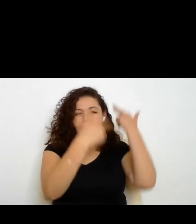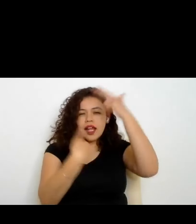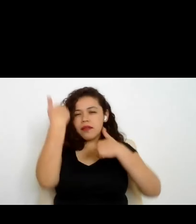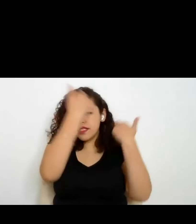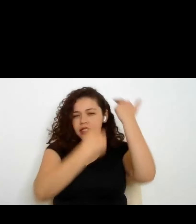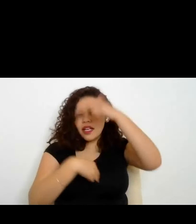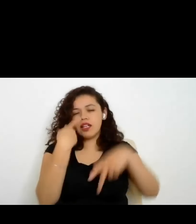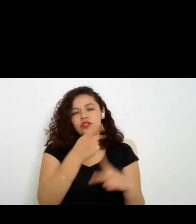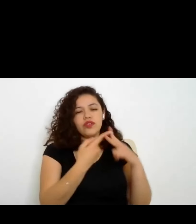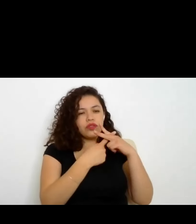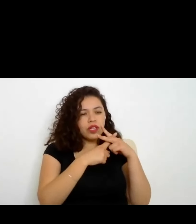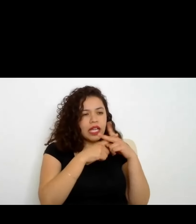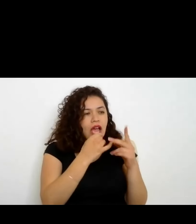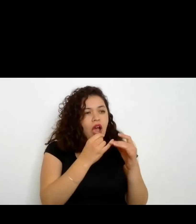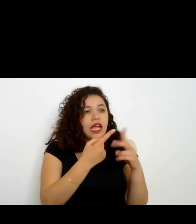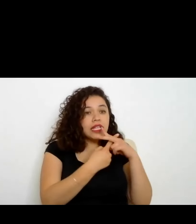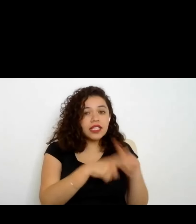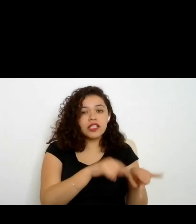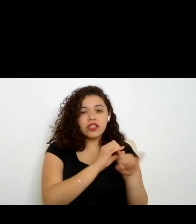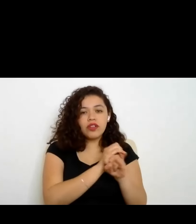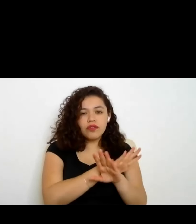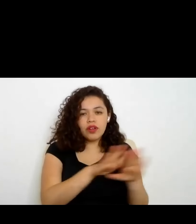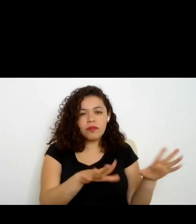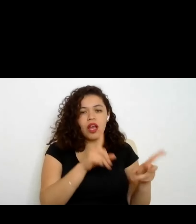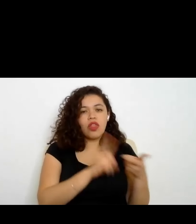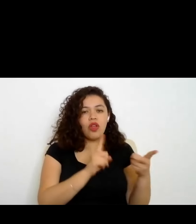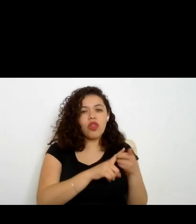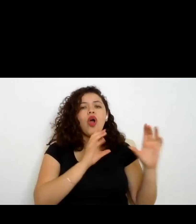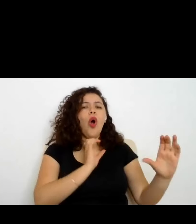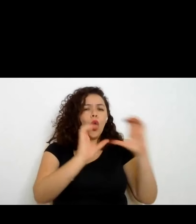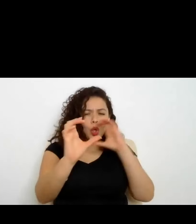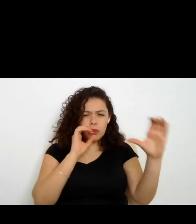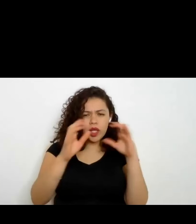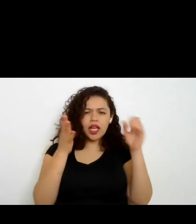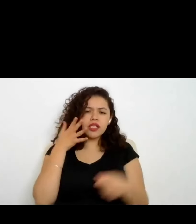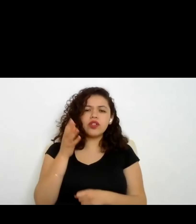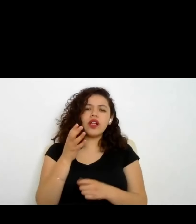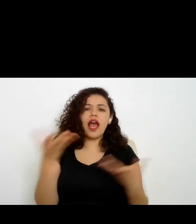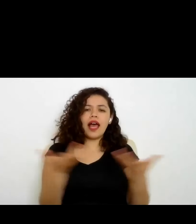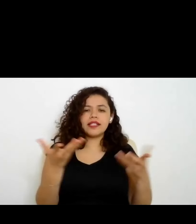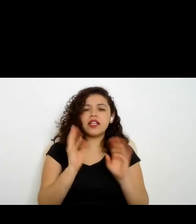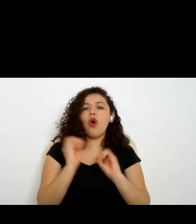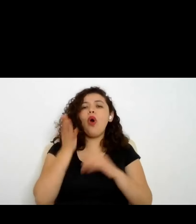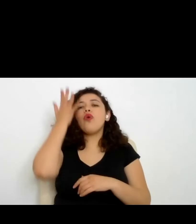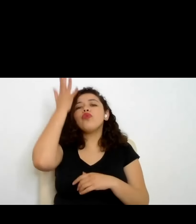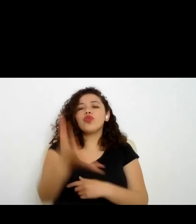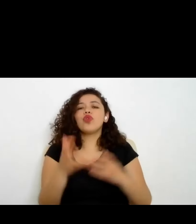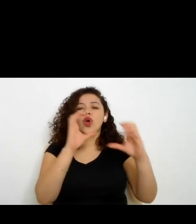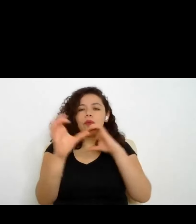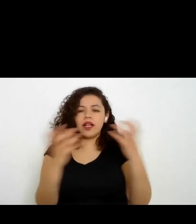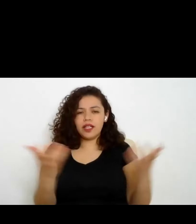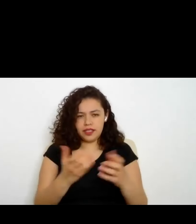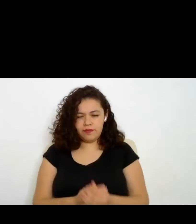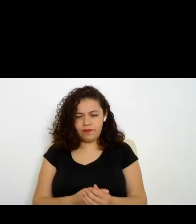de dichos datos y las comunicaciones realizadas o que se prevén hacer de los mismos. Entonces, el derecho de